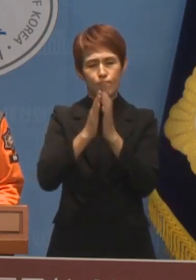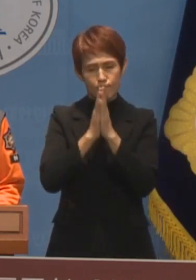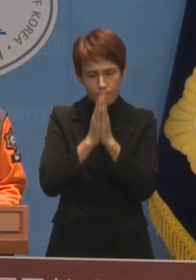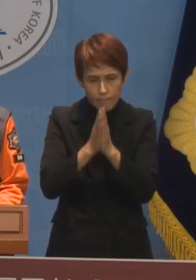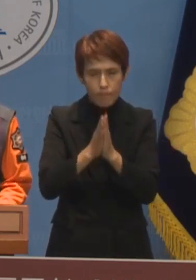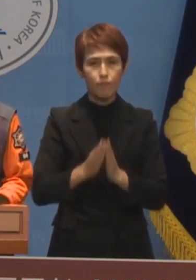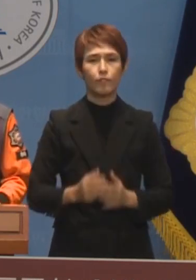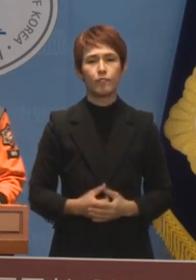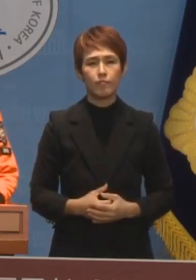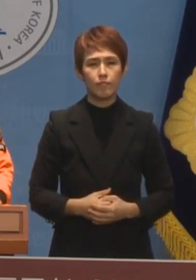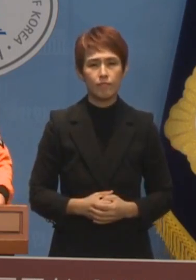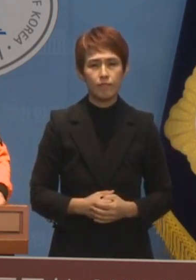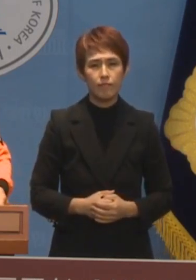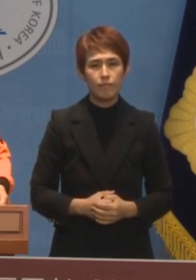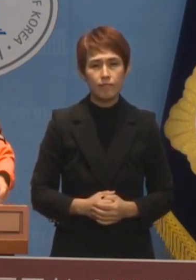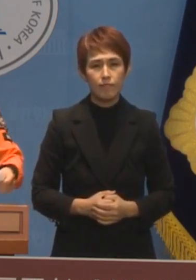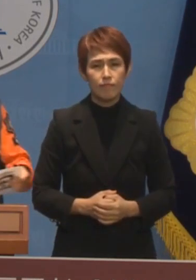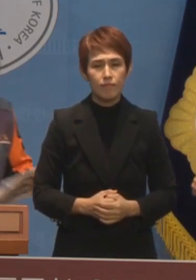부탁드리겠습니다. 감사합니다.